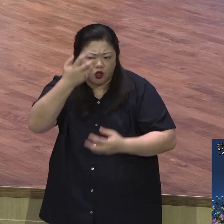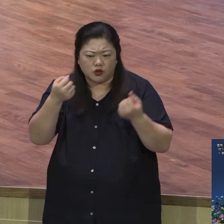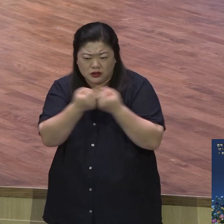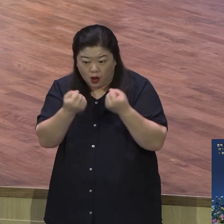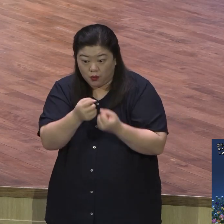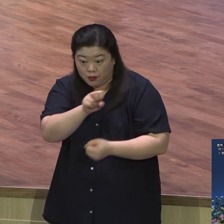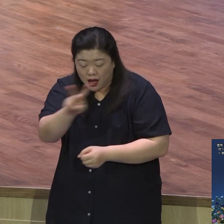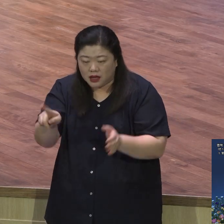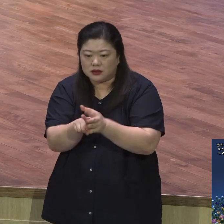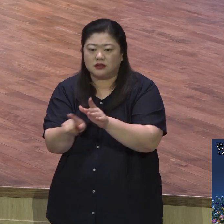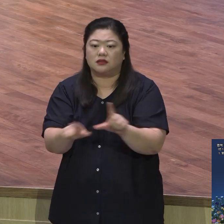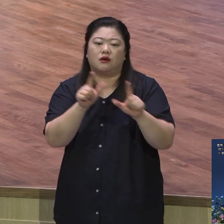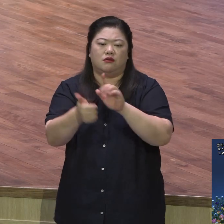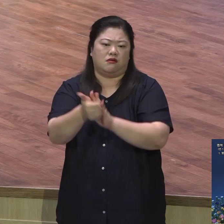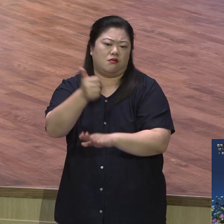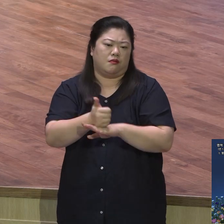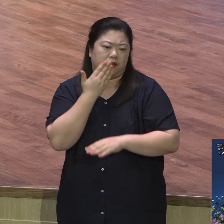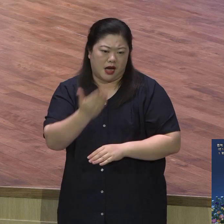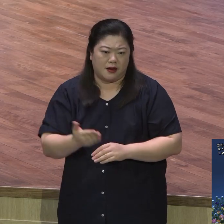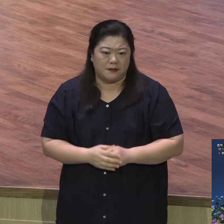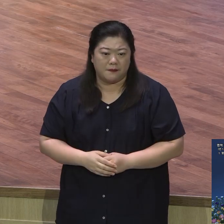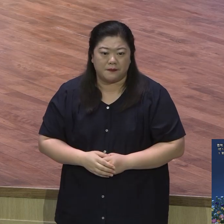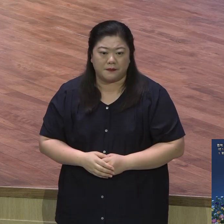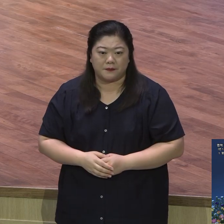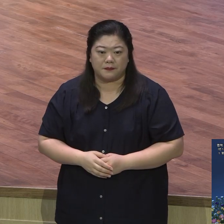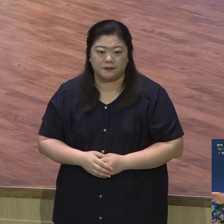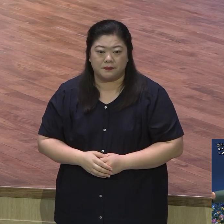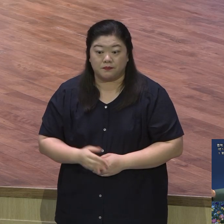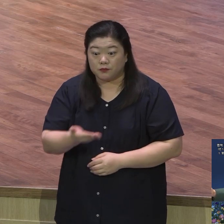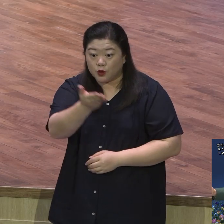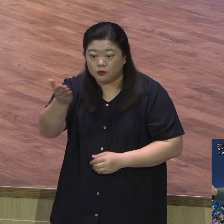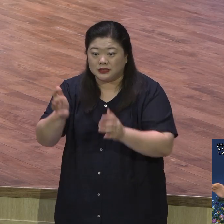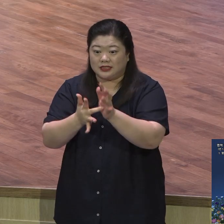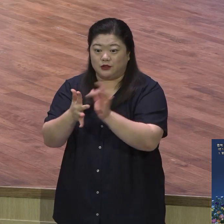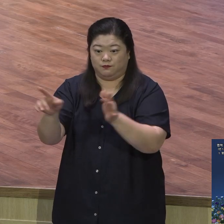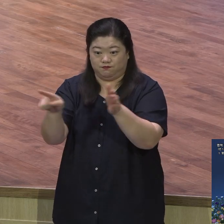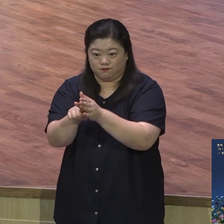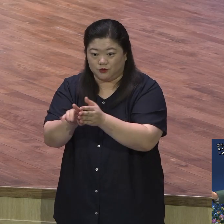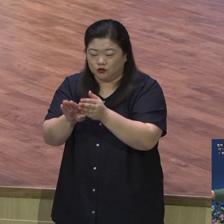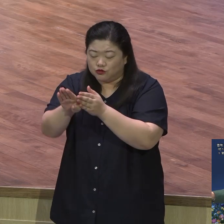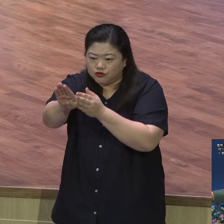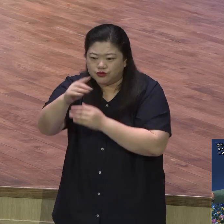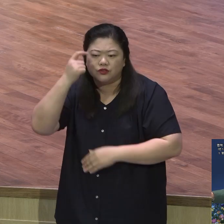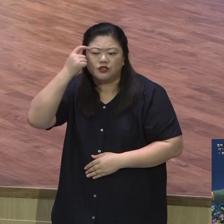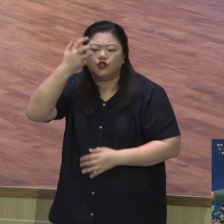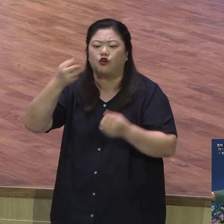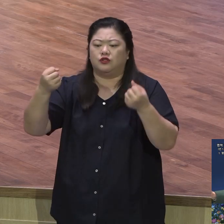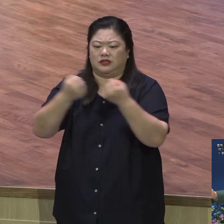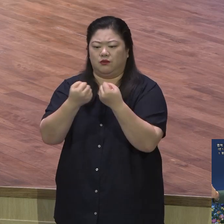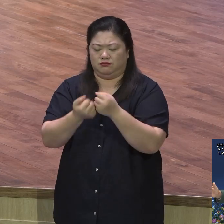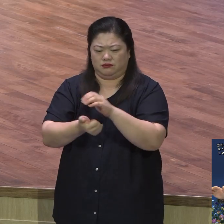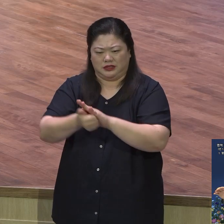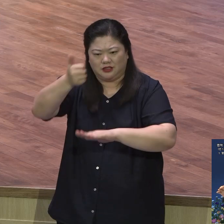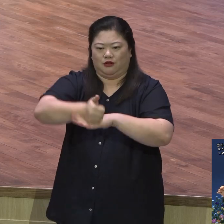신앙생활이라니까요. 우리가 예수 믿고 난 이후로 지금부터 계속 살아갈 때 우리는 영적 싸움을 싸워야 돼요.